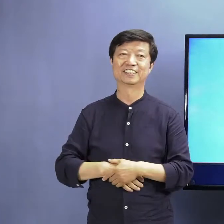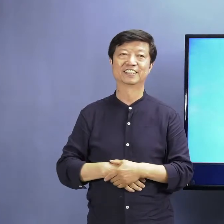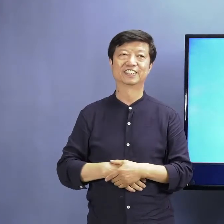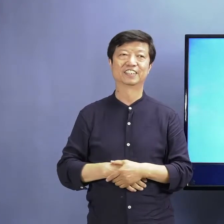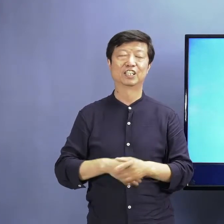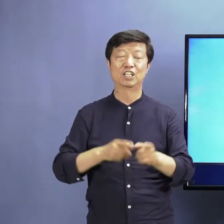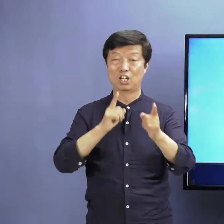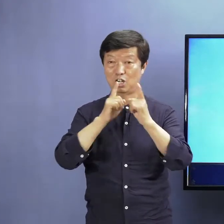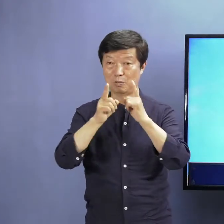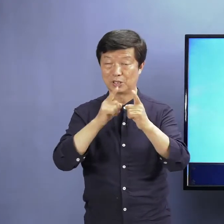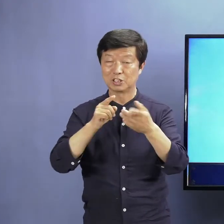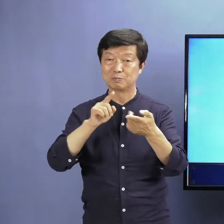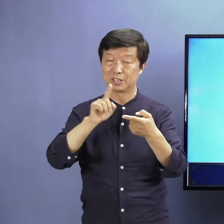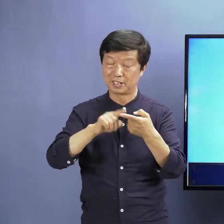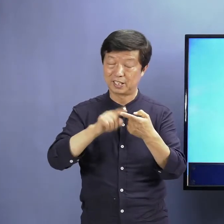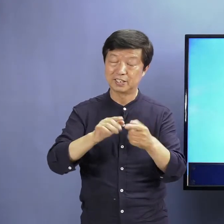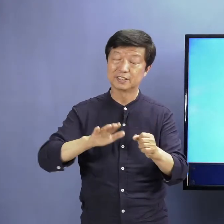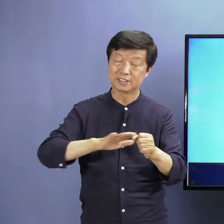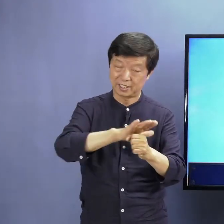말씀은요, 말씀에 대한 사랑.